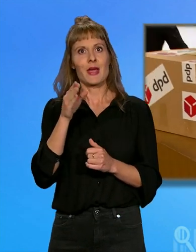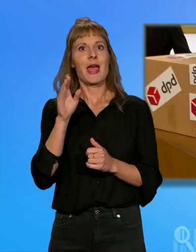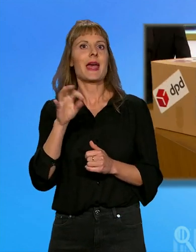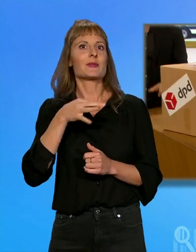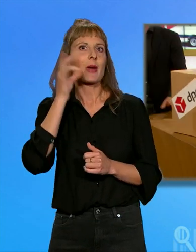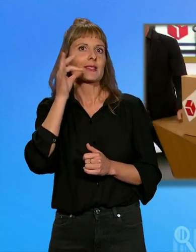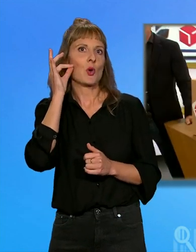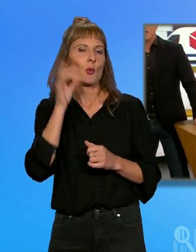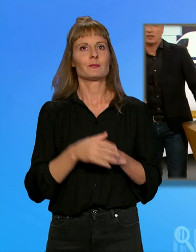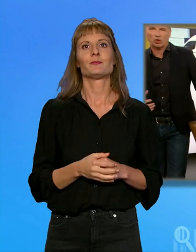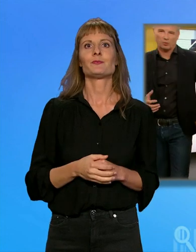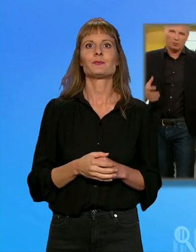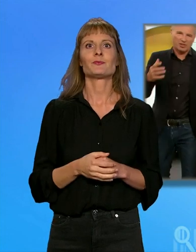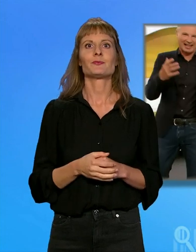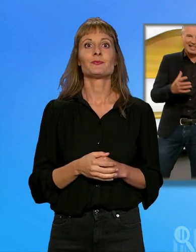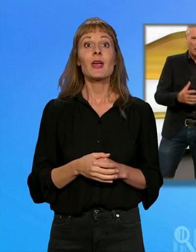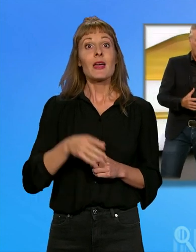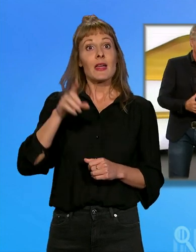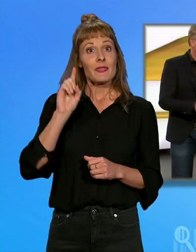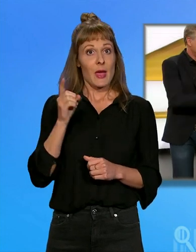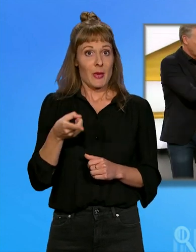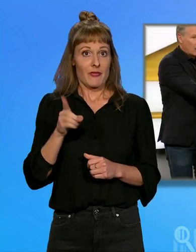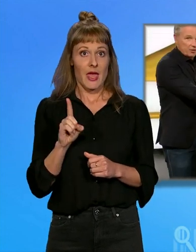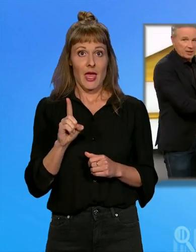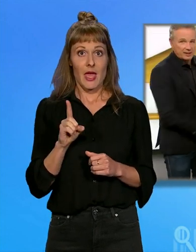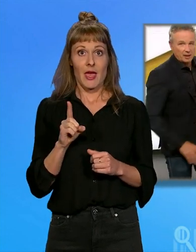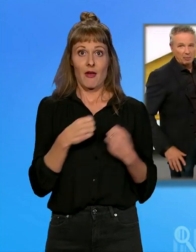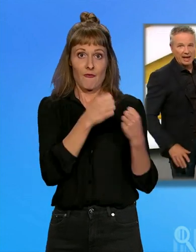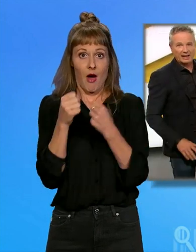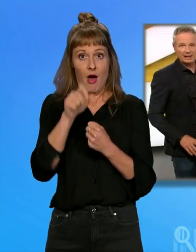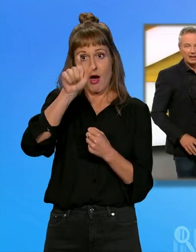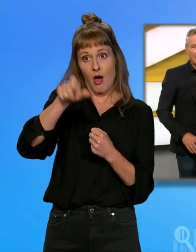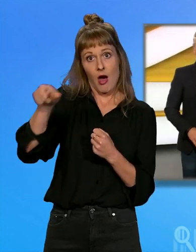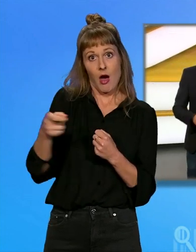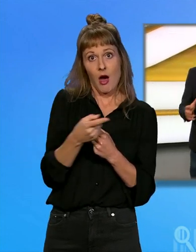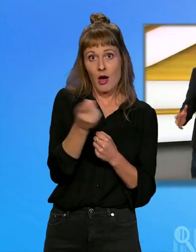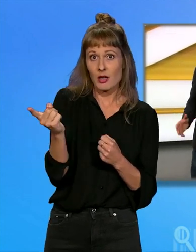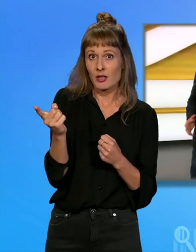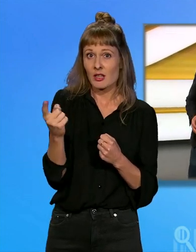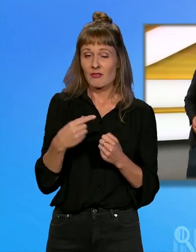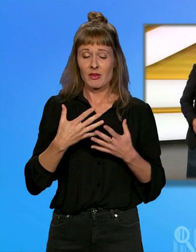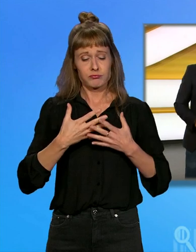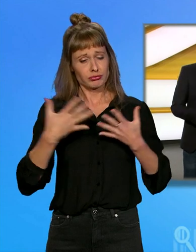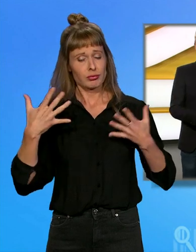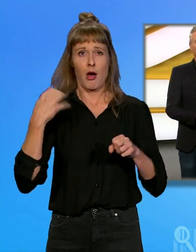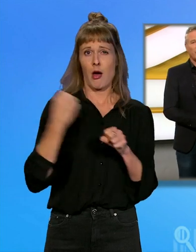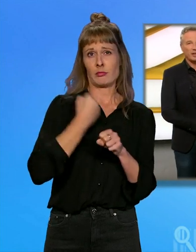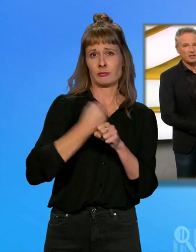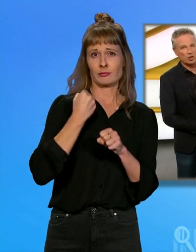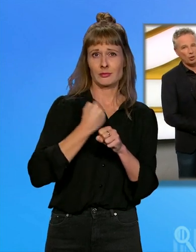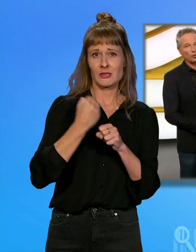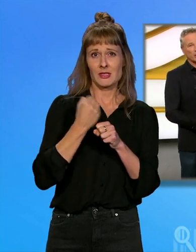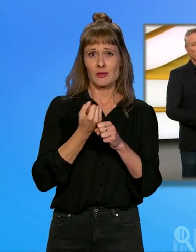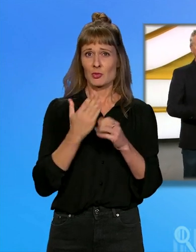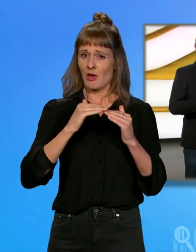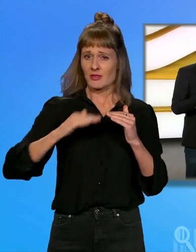DPD-Kurierfahrer haben einen steinharten Job. Sie müssen Riesenmengen von solchen Päckchen quer durchs Land transportieren und abliefern. Sie